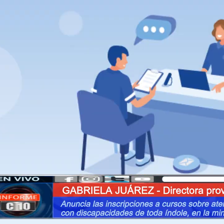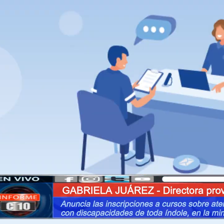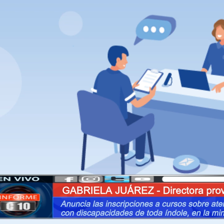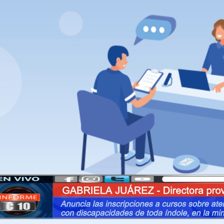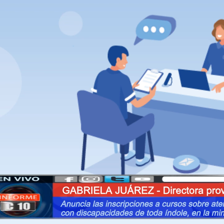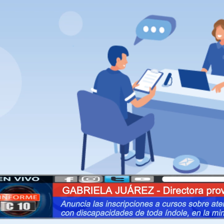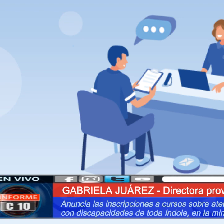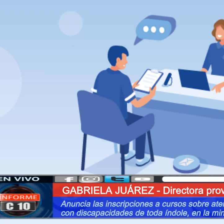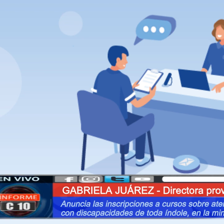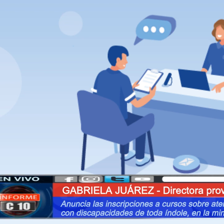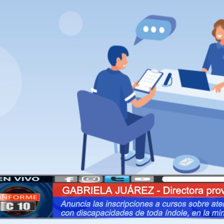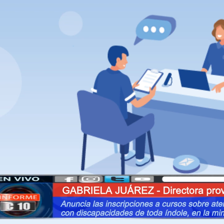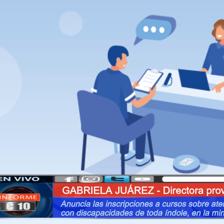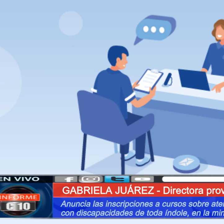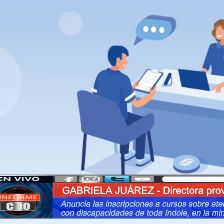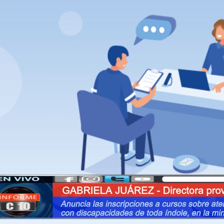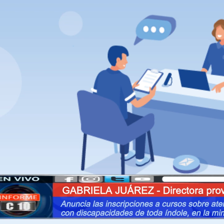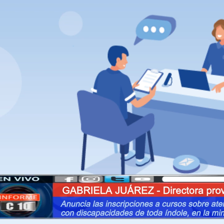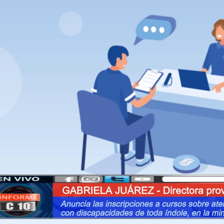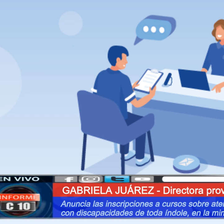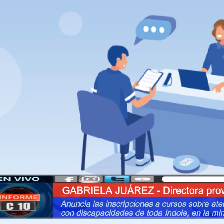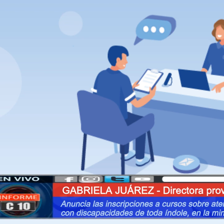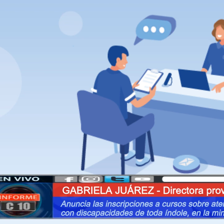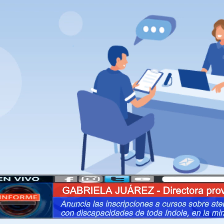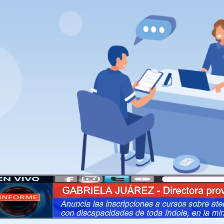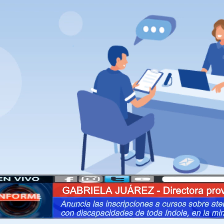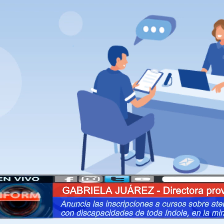En este momento nosotros estamos hablando de buenas prácticas para que